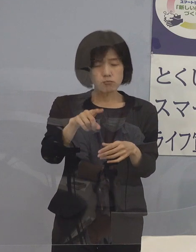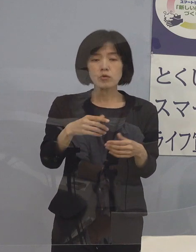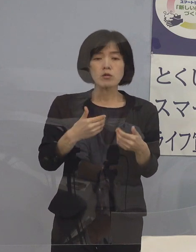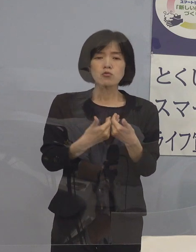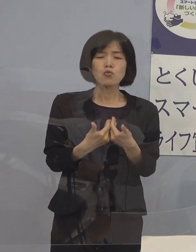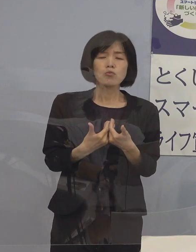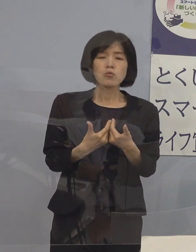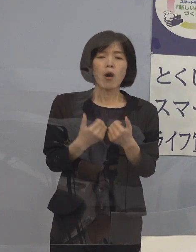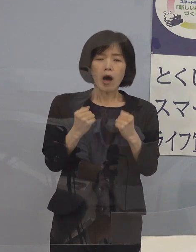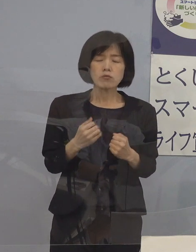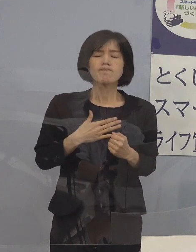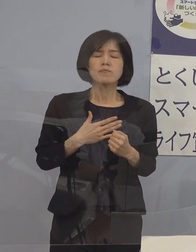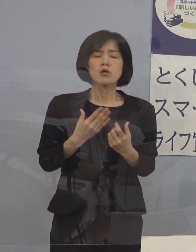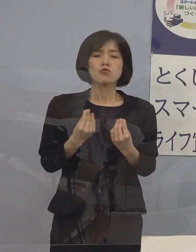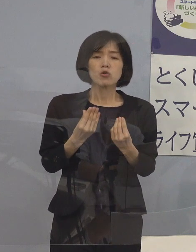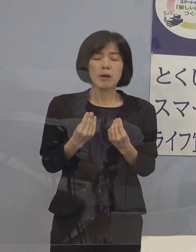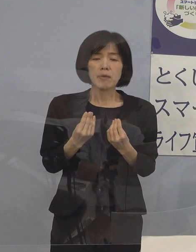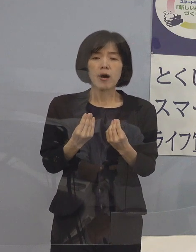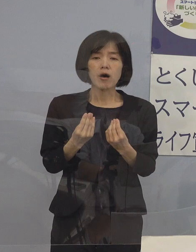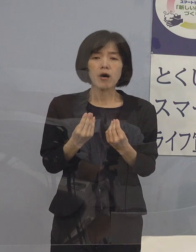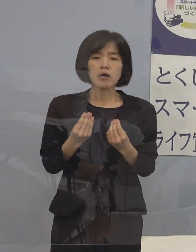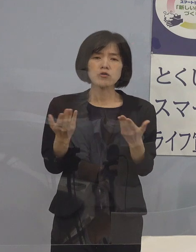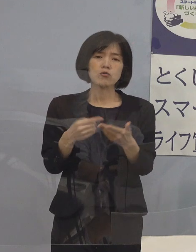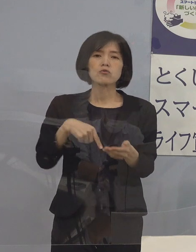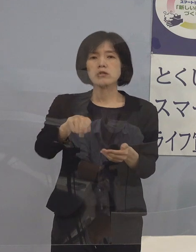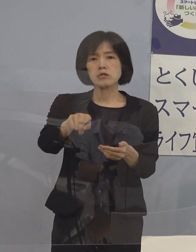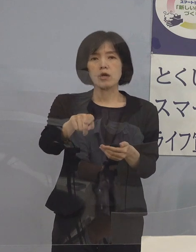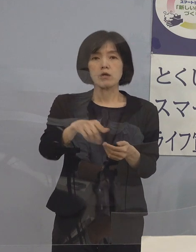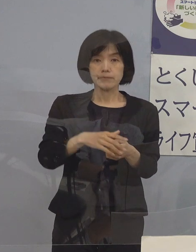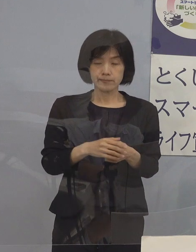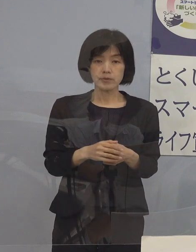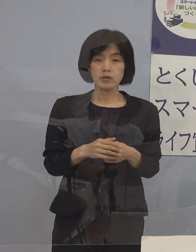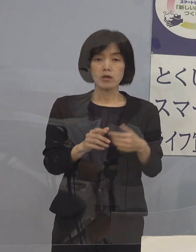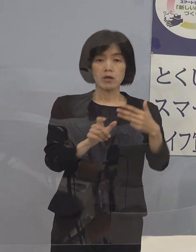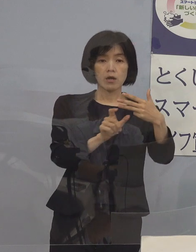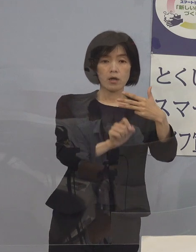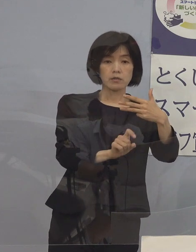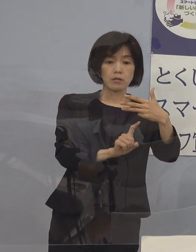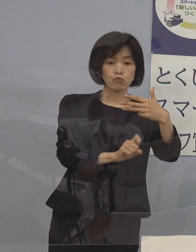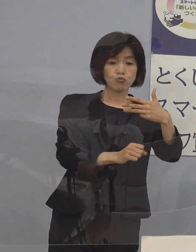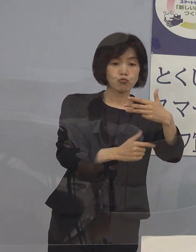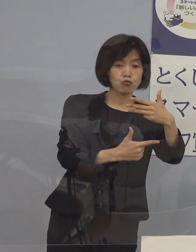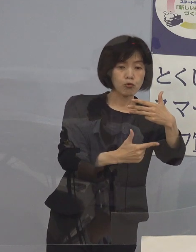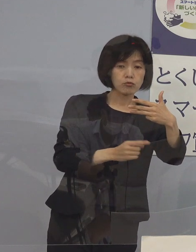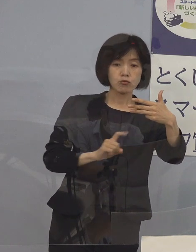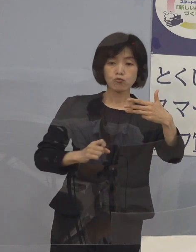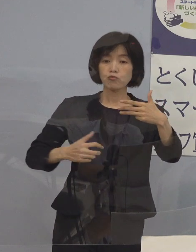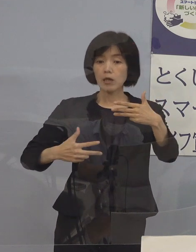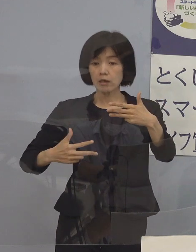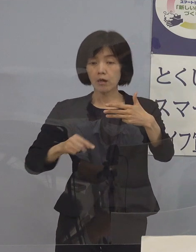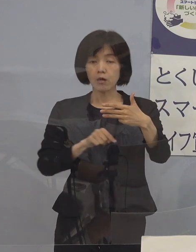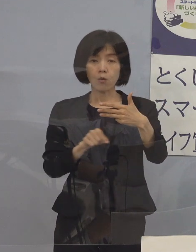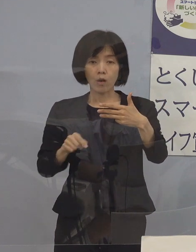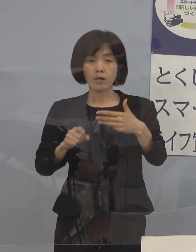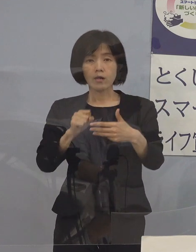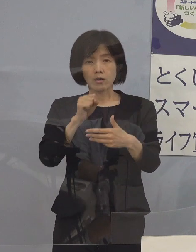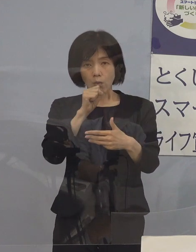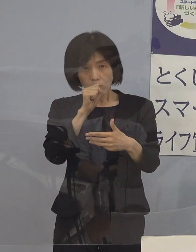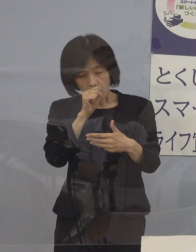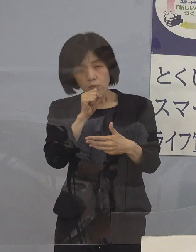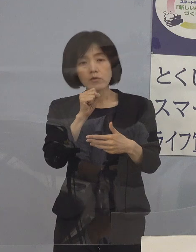です。 あ、 少し症状を申し上げると、はい、16、17同様なんですが、咳、